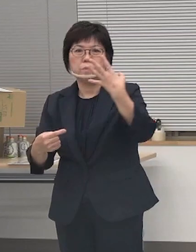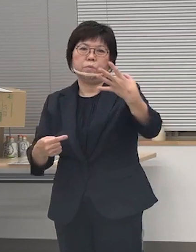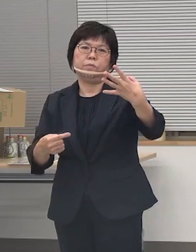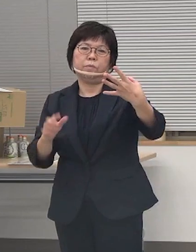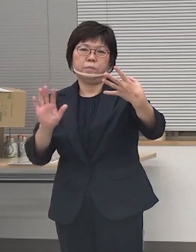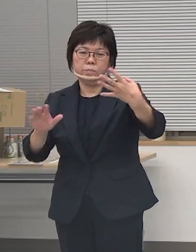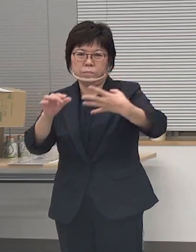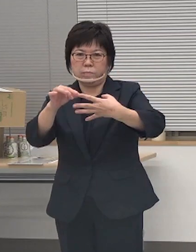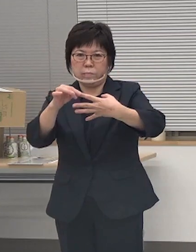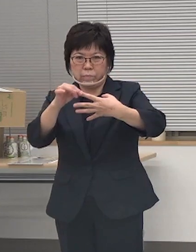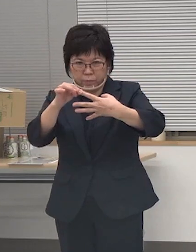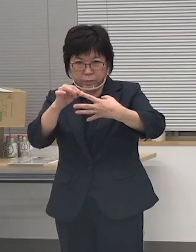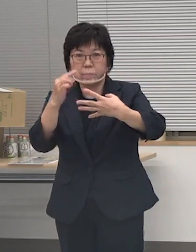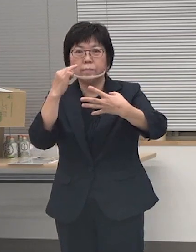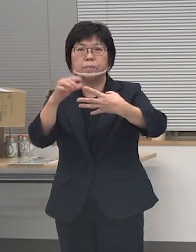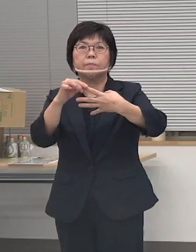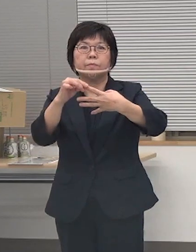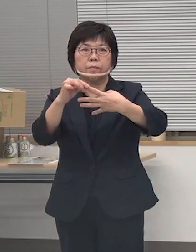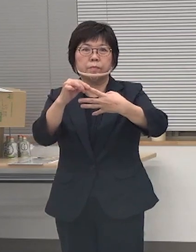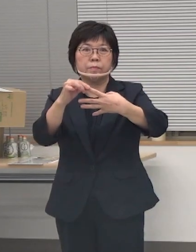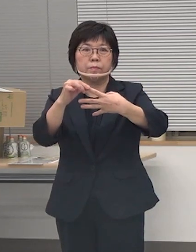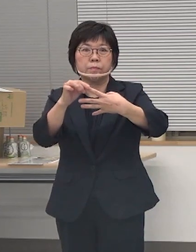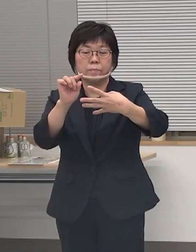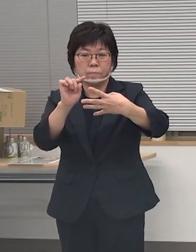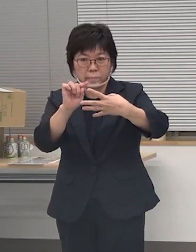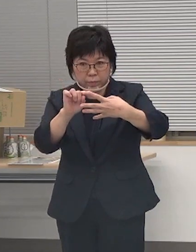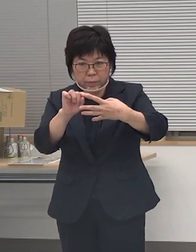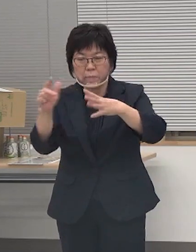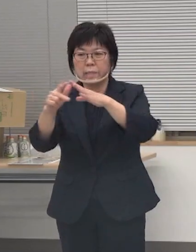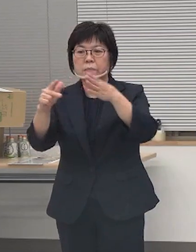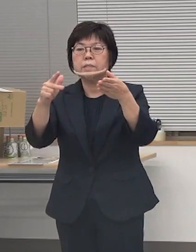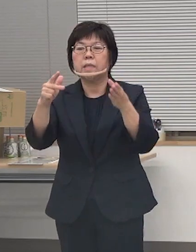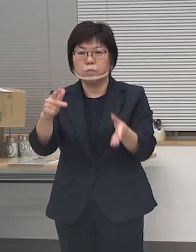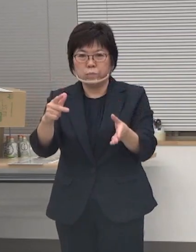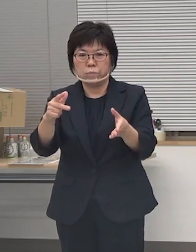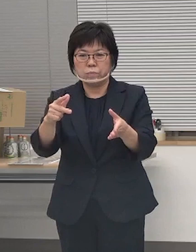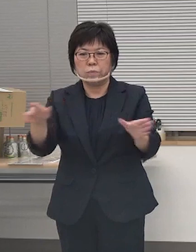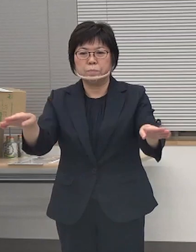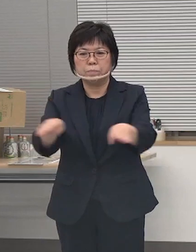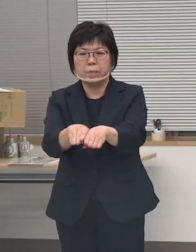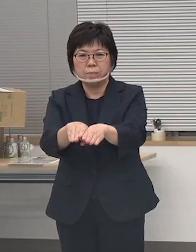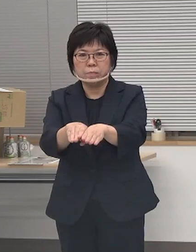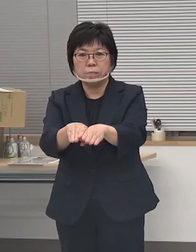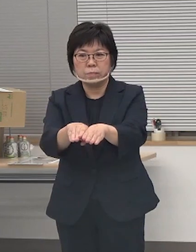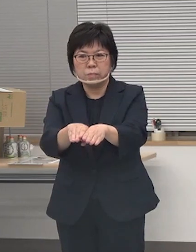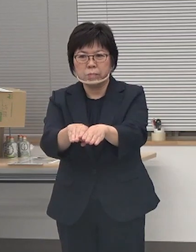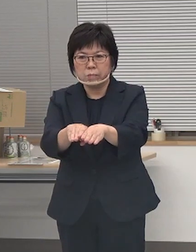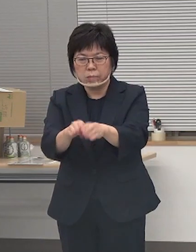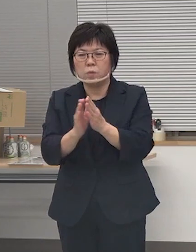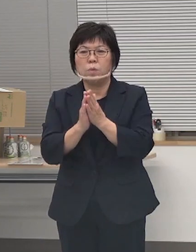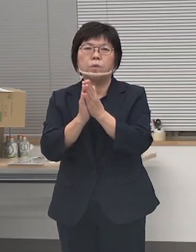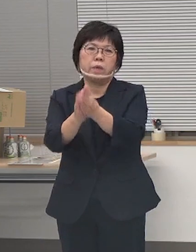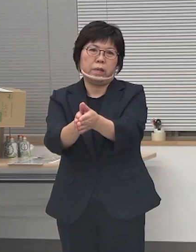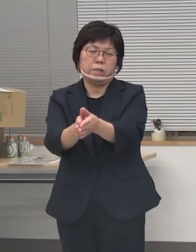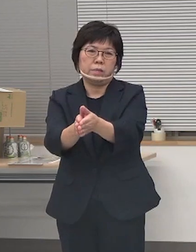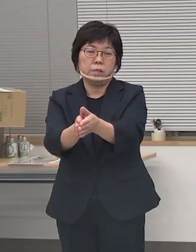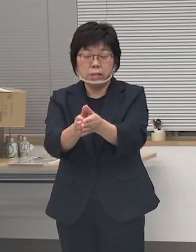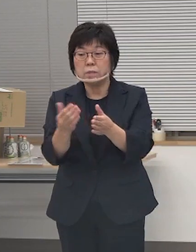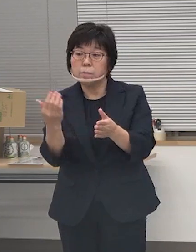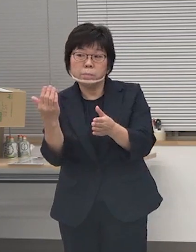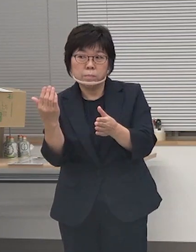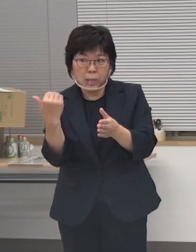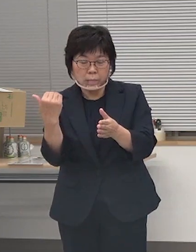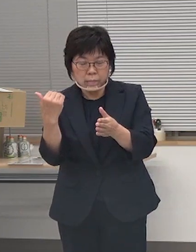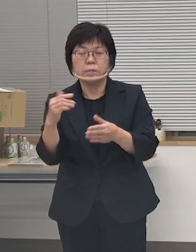。1点目でありますけれども、施設の使用停止等の採用するであります。これは以前